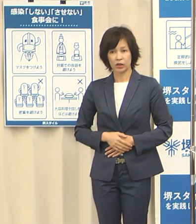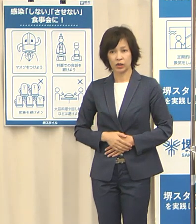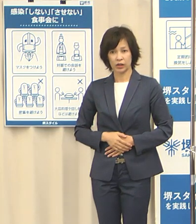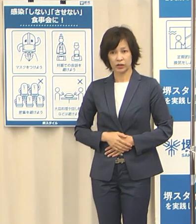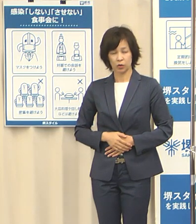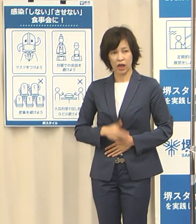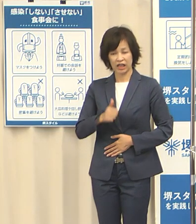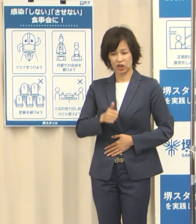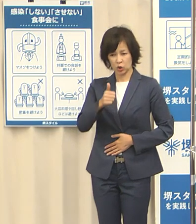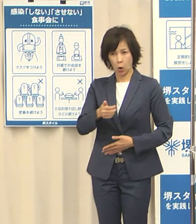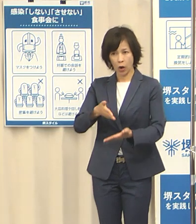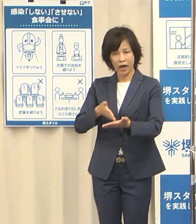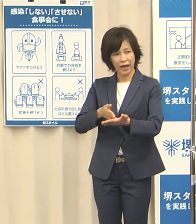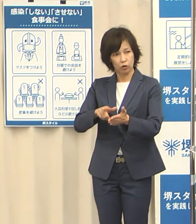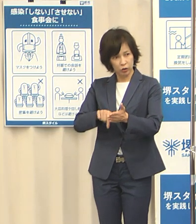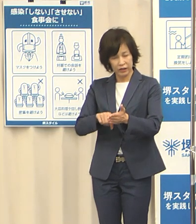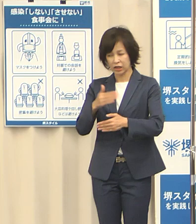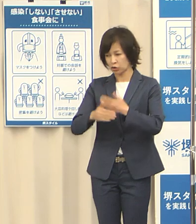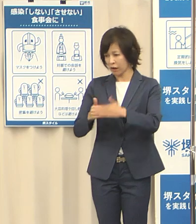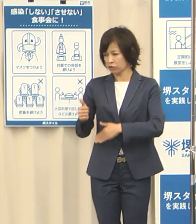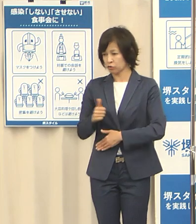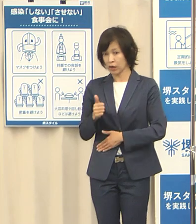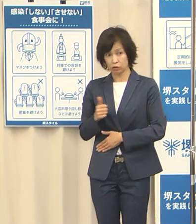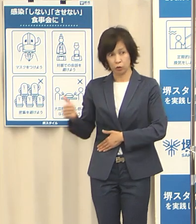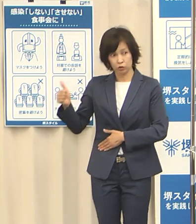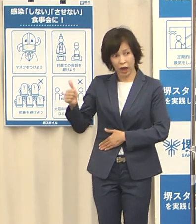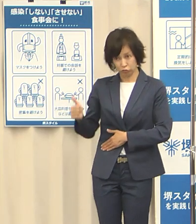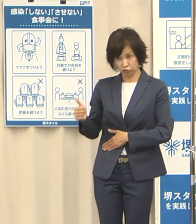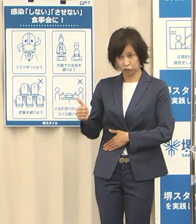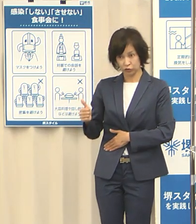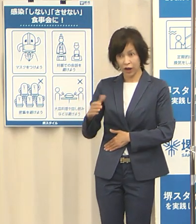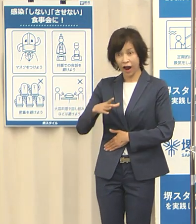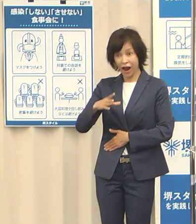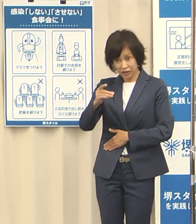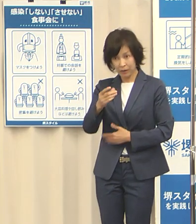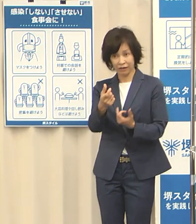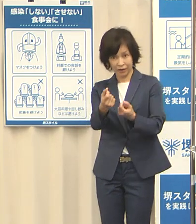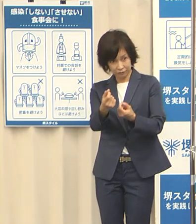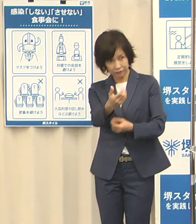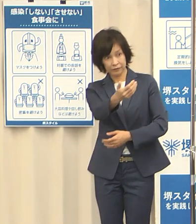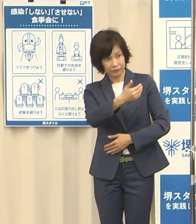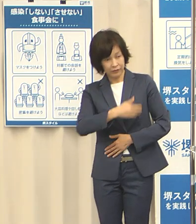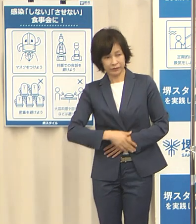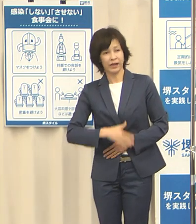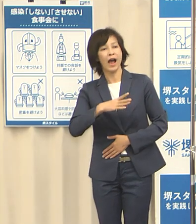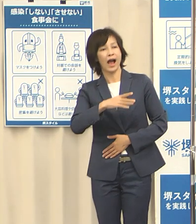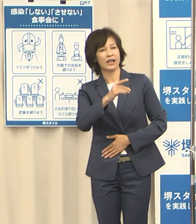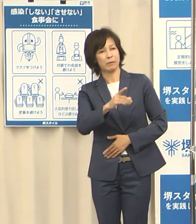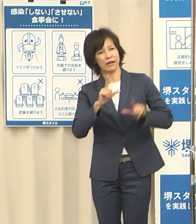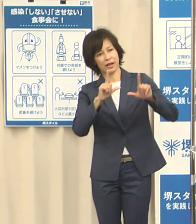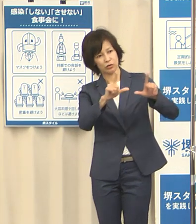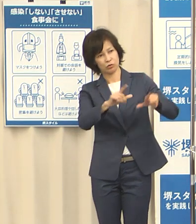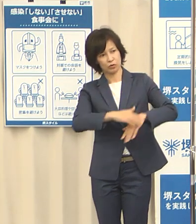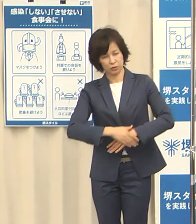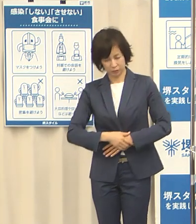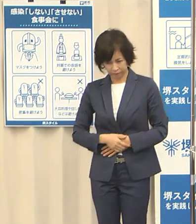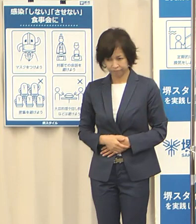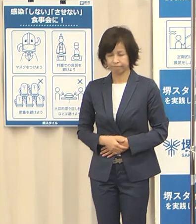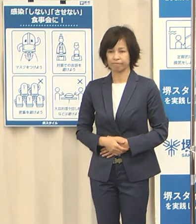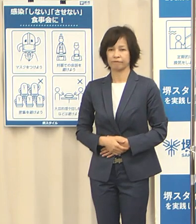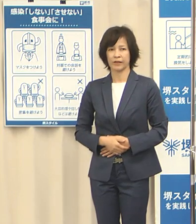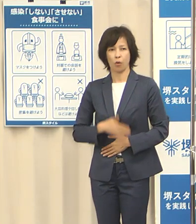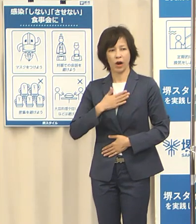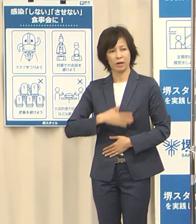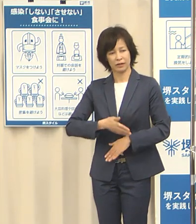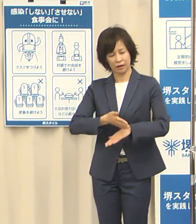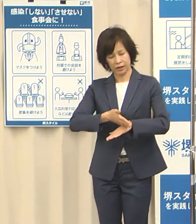市長会見で手話通訳の方を置かれるというのは初めての試みになるんでしょうか。 初めてですね、はい、 初めてということですか。分かりました